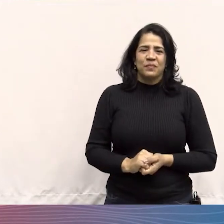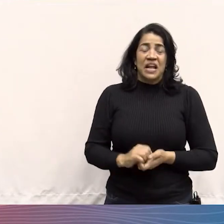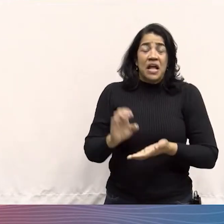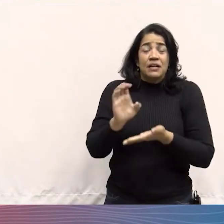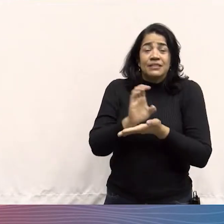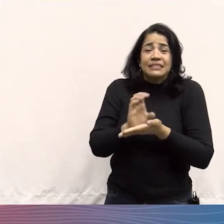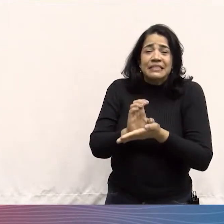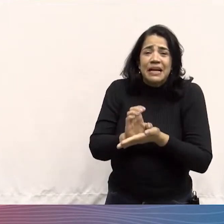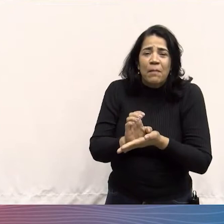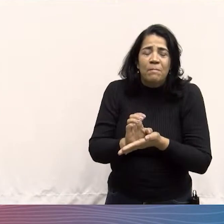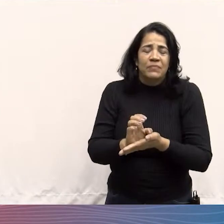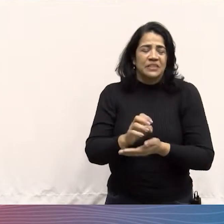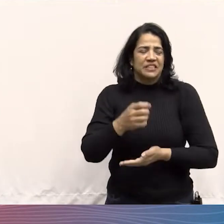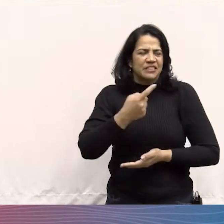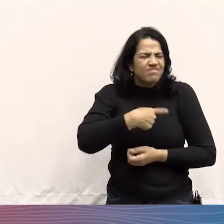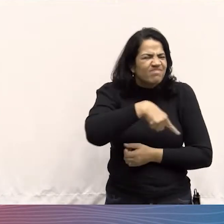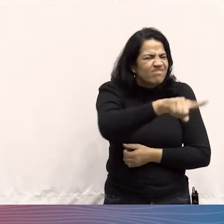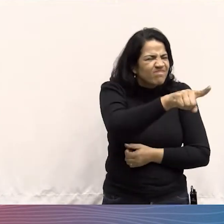seapistas, ide,